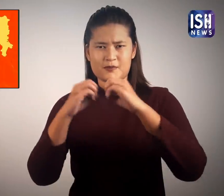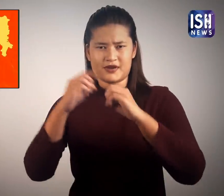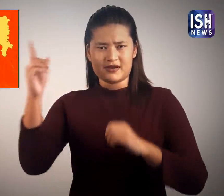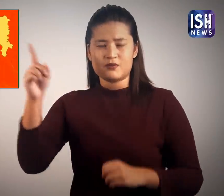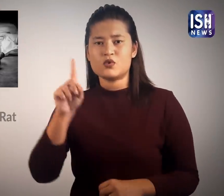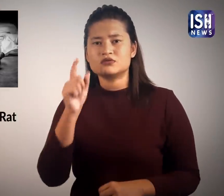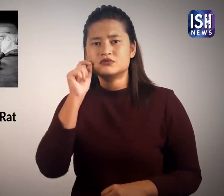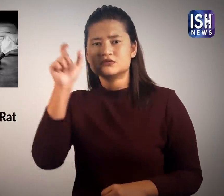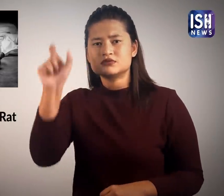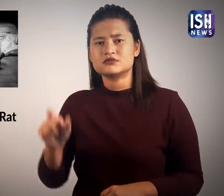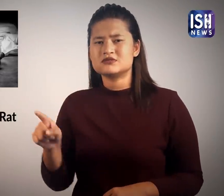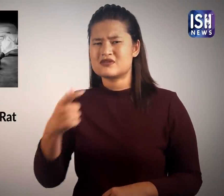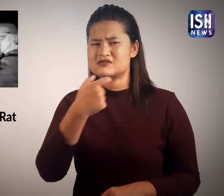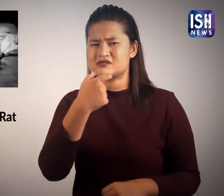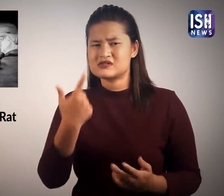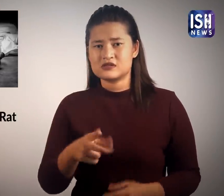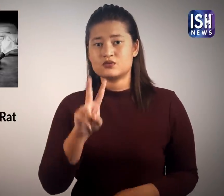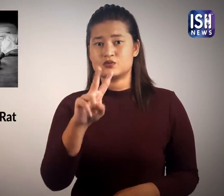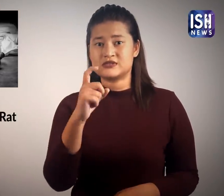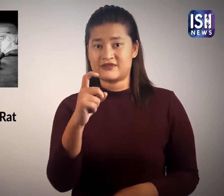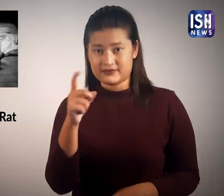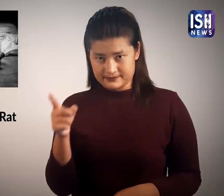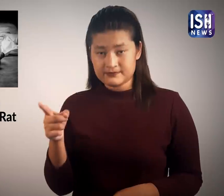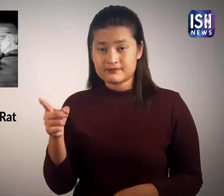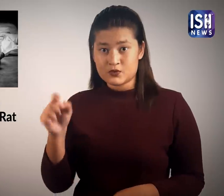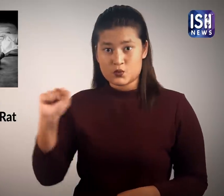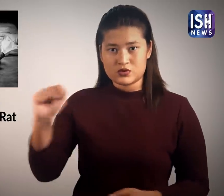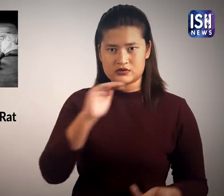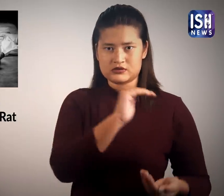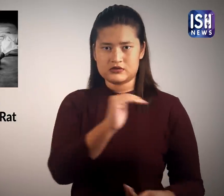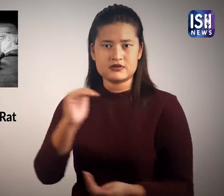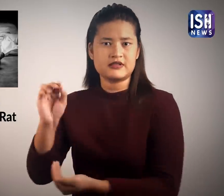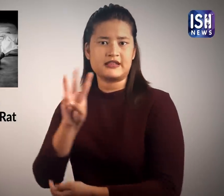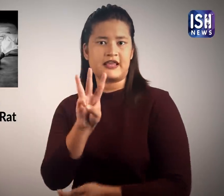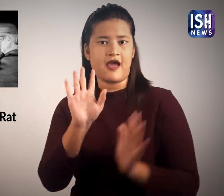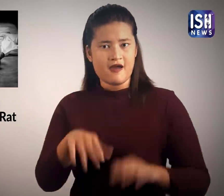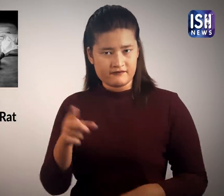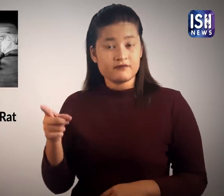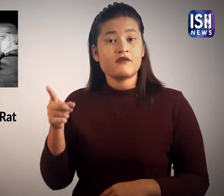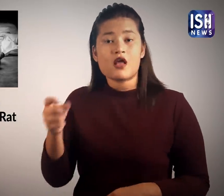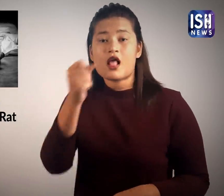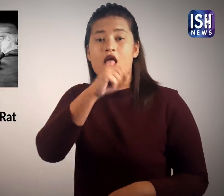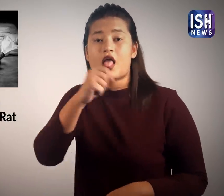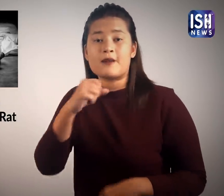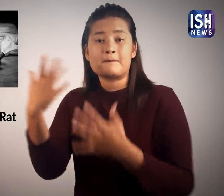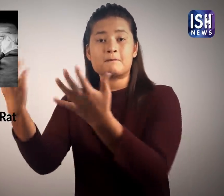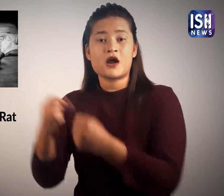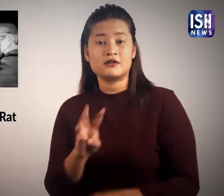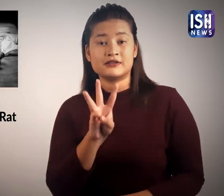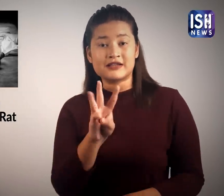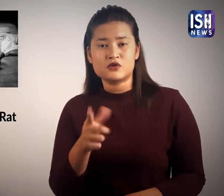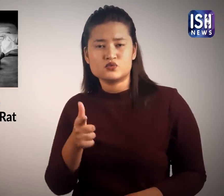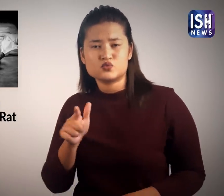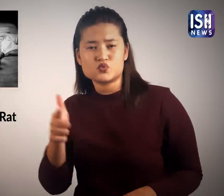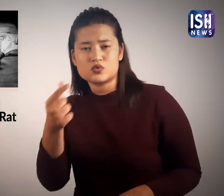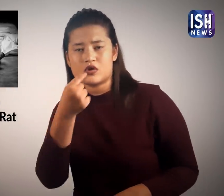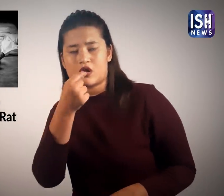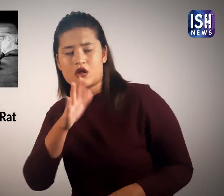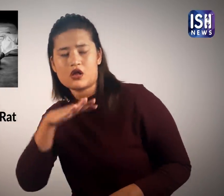मुंबई में एक 27 वर्षिय व्यक्ति ने कथित तौर पर अपने तीन बच्चों को आईस्क्रीम में चुहे का जहर मिला कर दिया